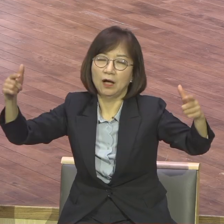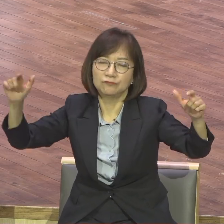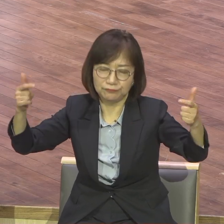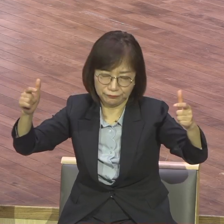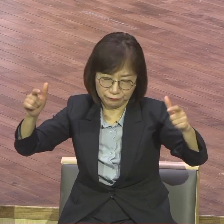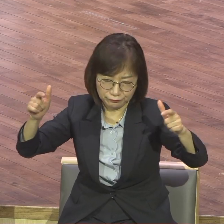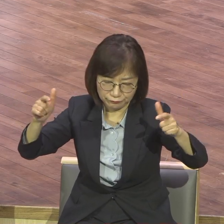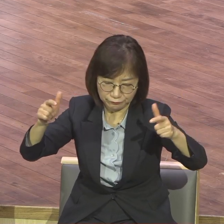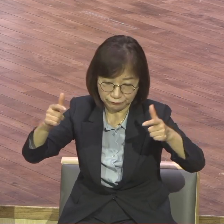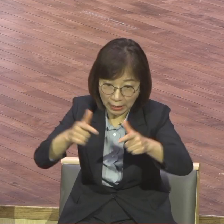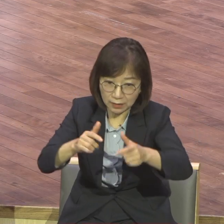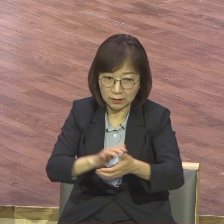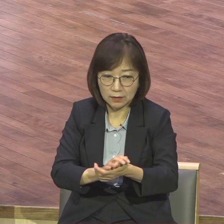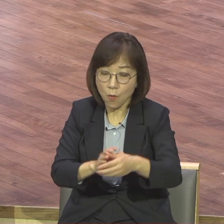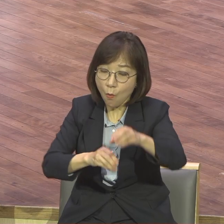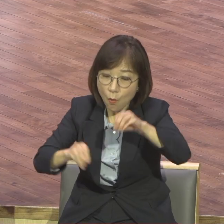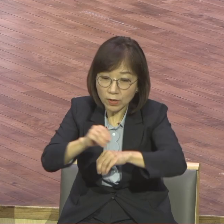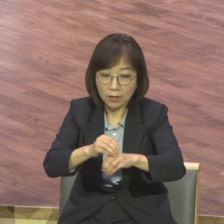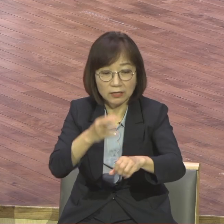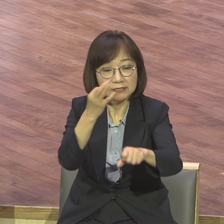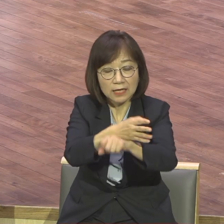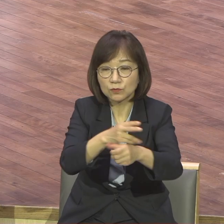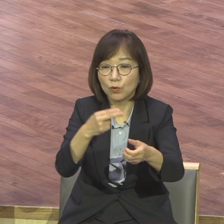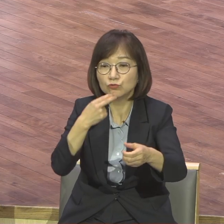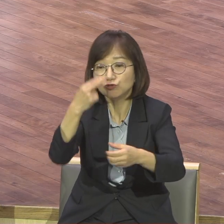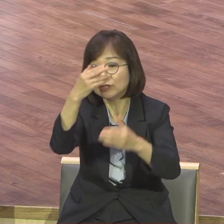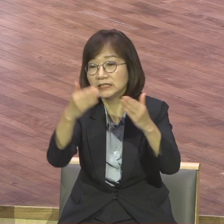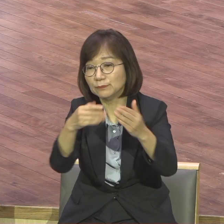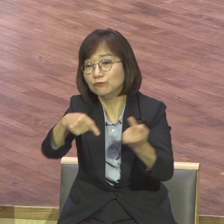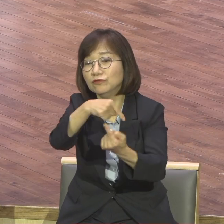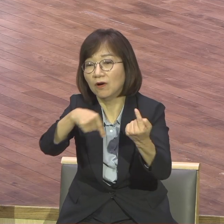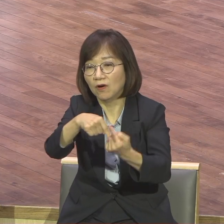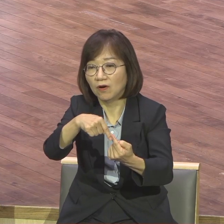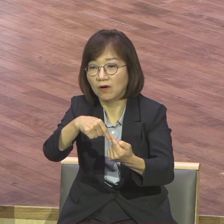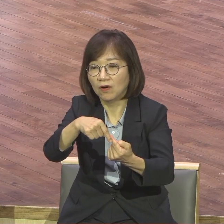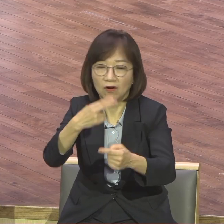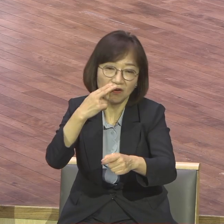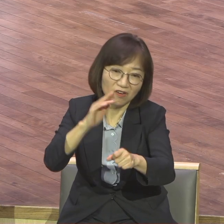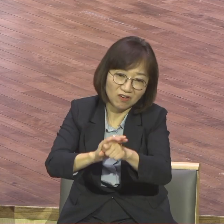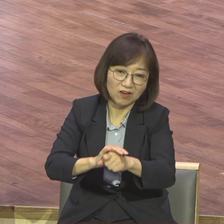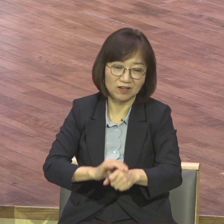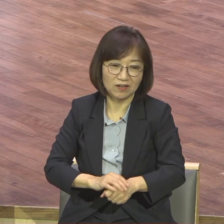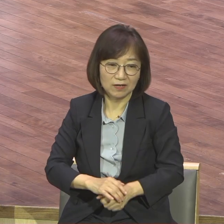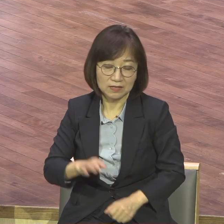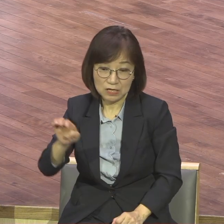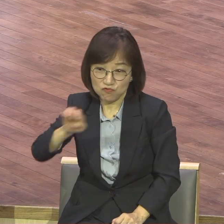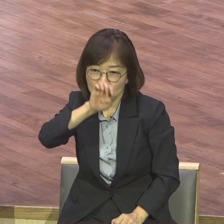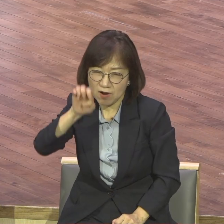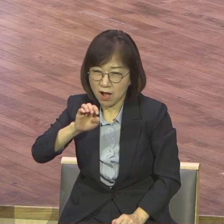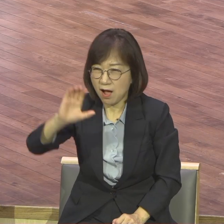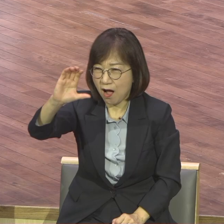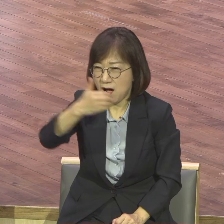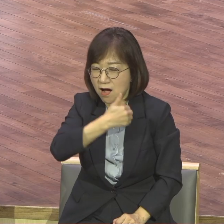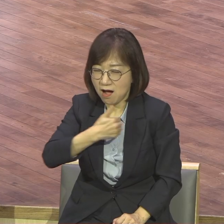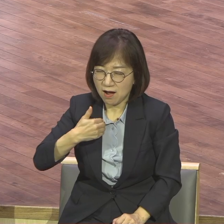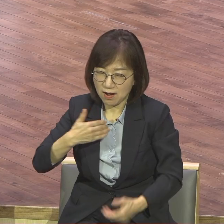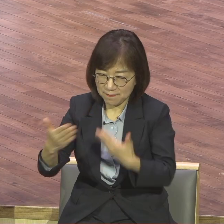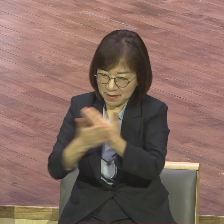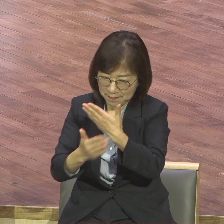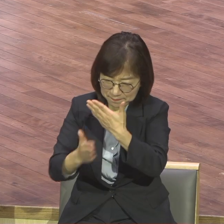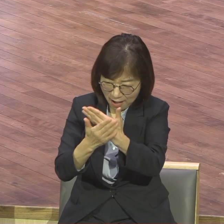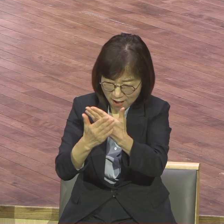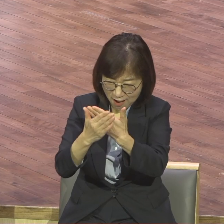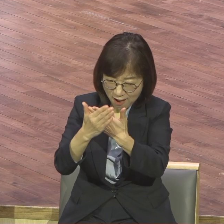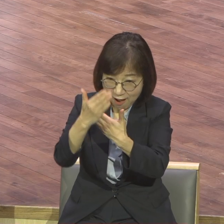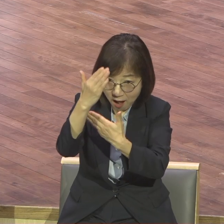유럽 그 어마어마한 교회들이면 유럽 하면 교회 아닙니까? 엄청난 막 성당을 포함해서 기존 계신 교회들이 싹